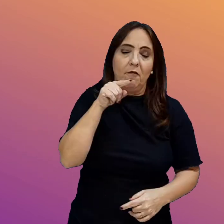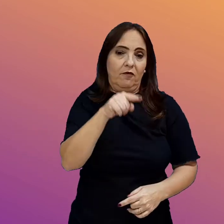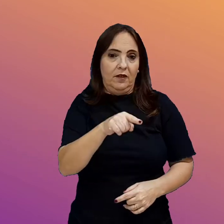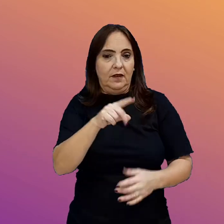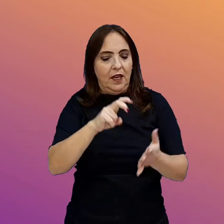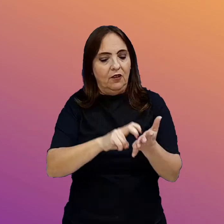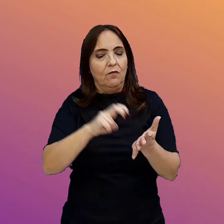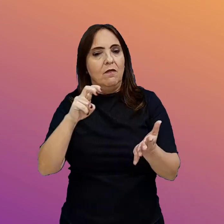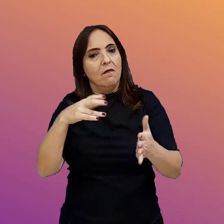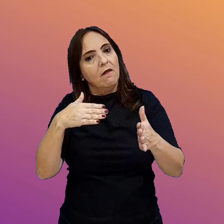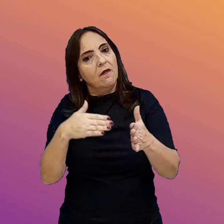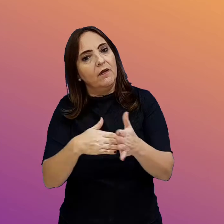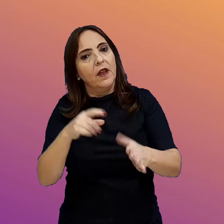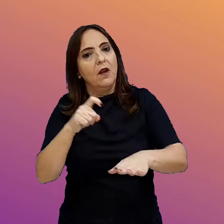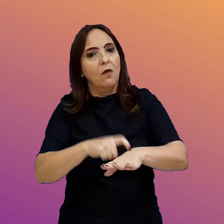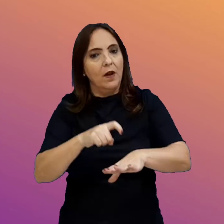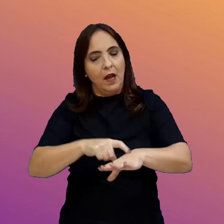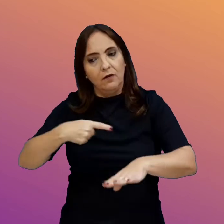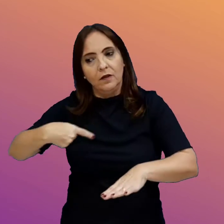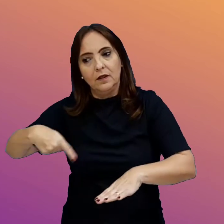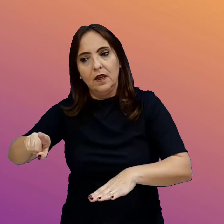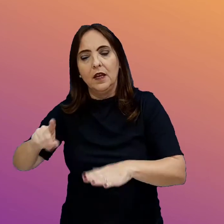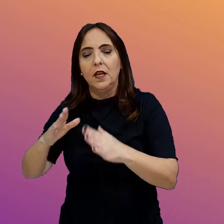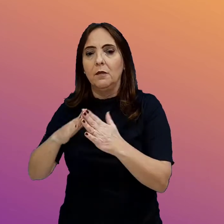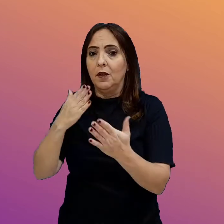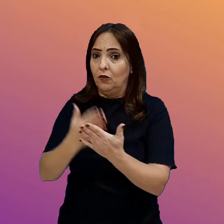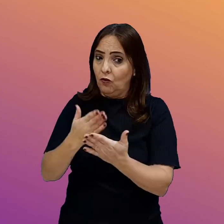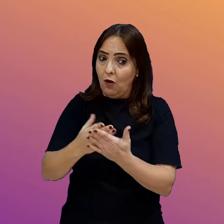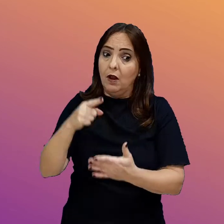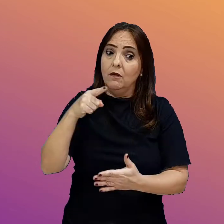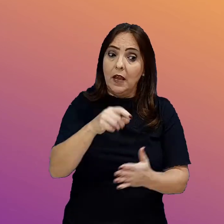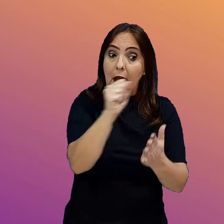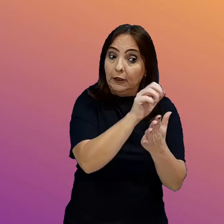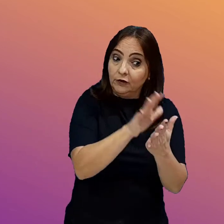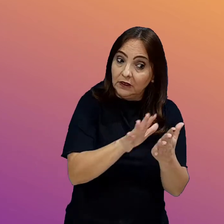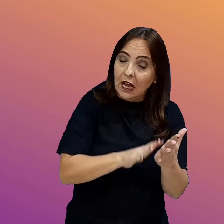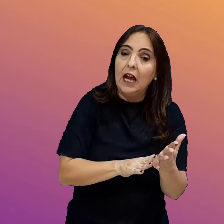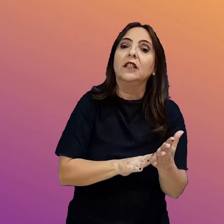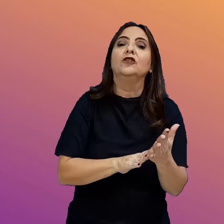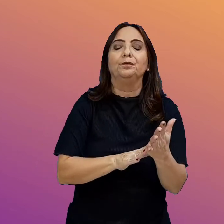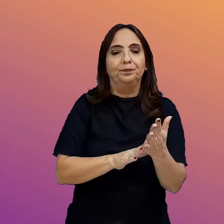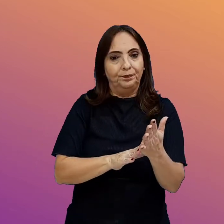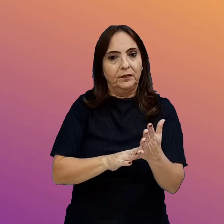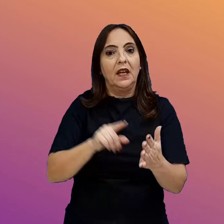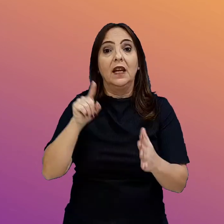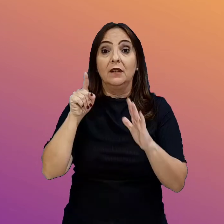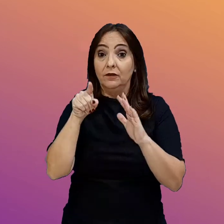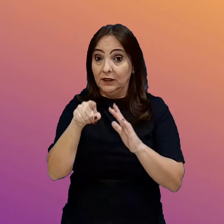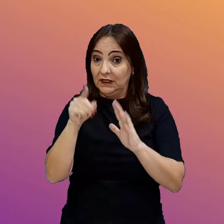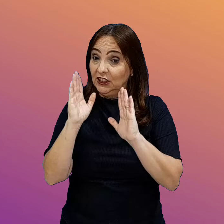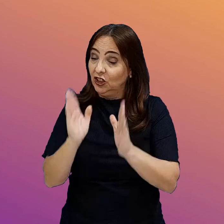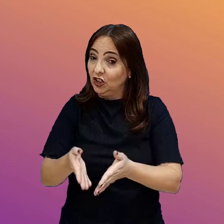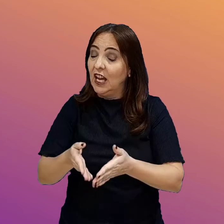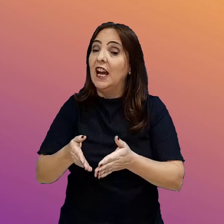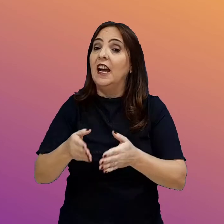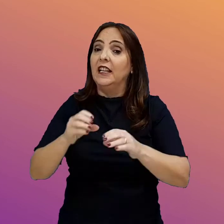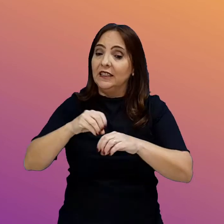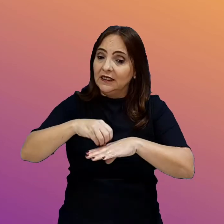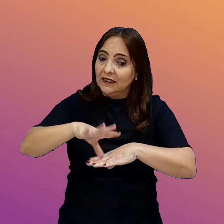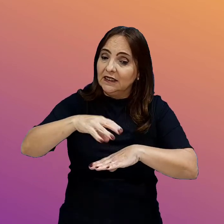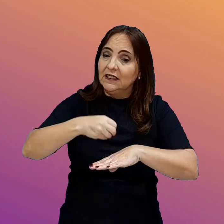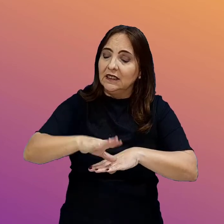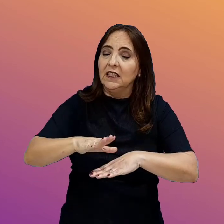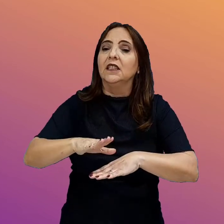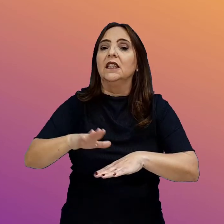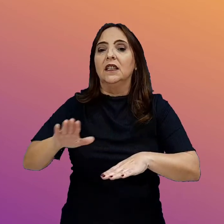até o horário que você for para a escola, você tem essa tarefa. Ali você já está ensinando a criança a se